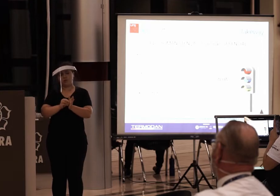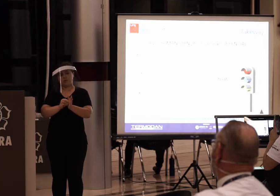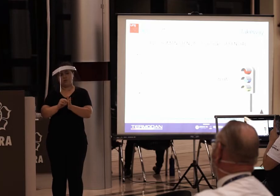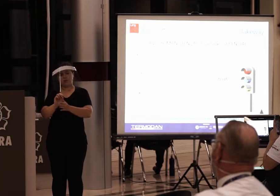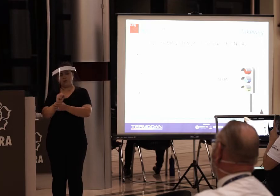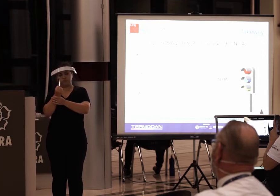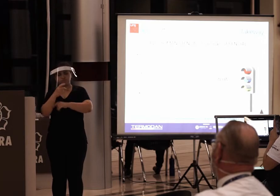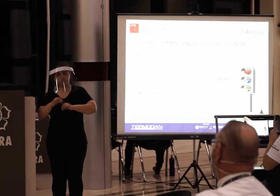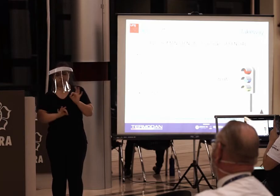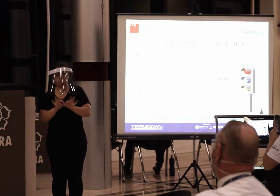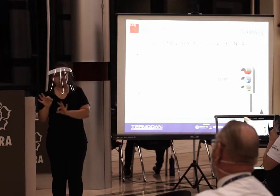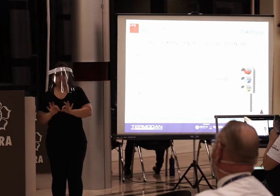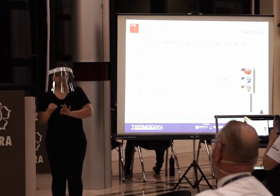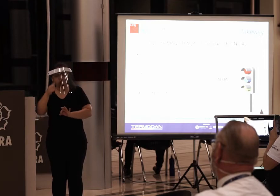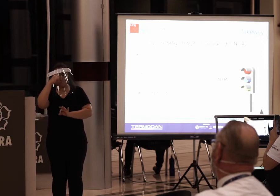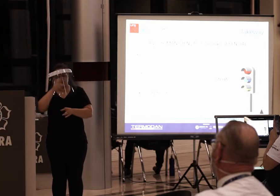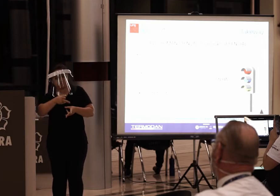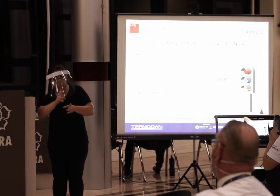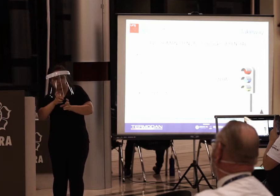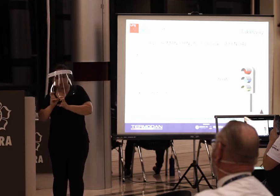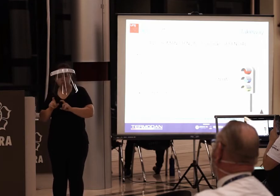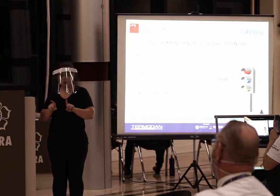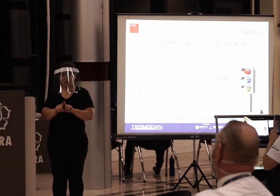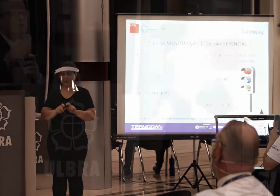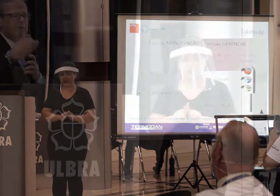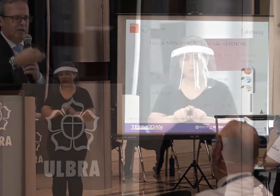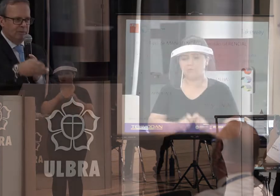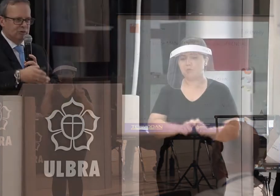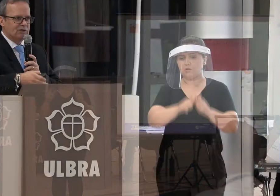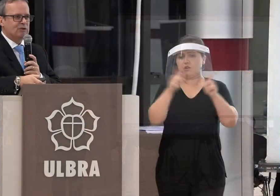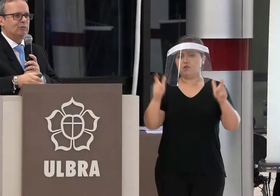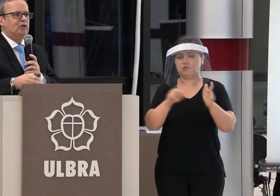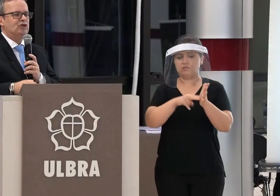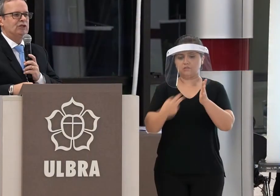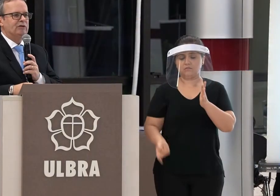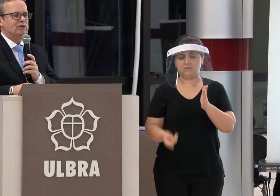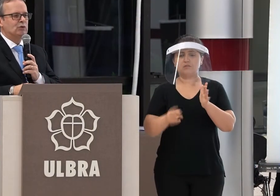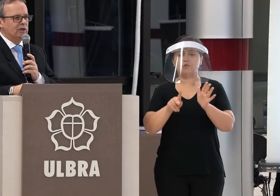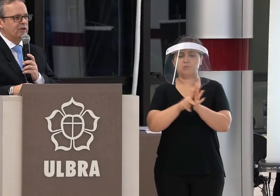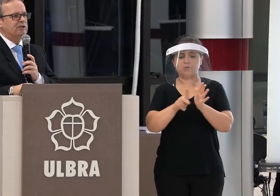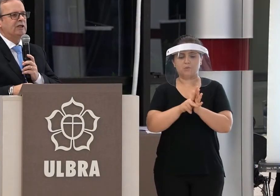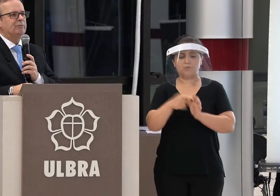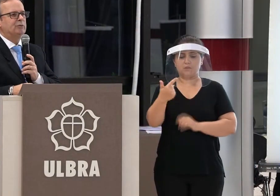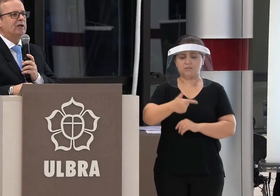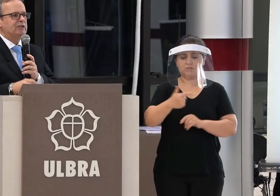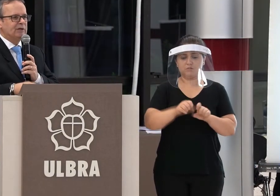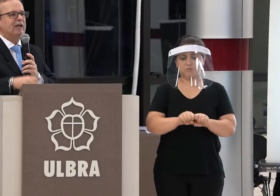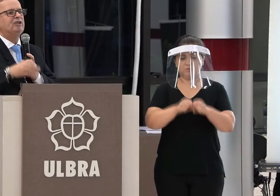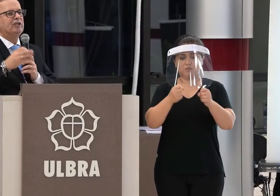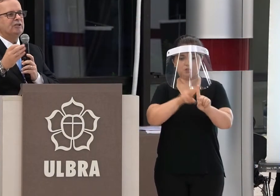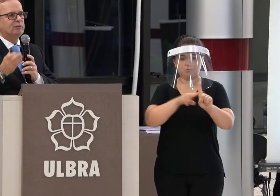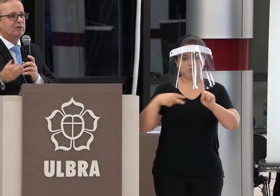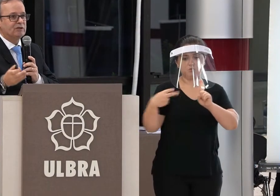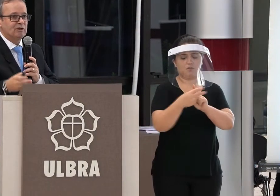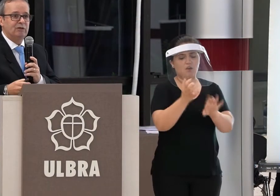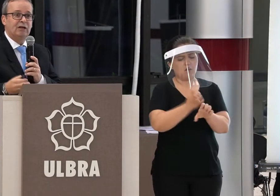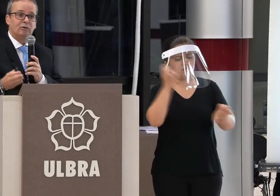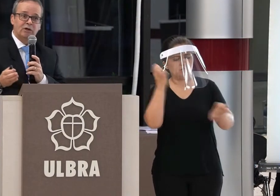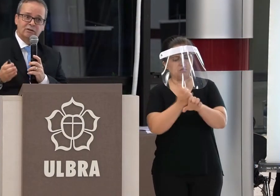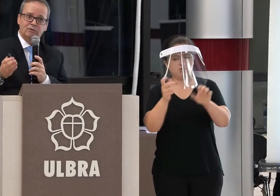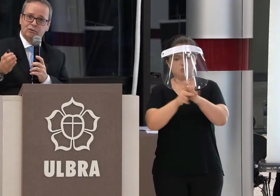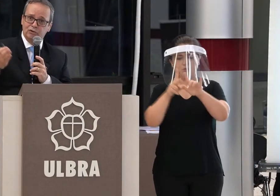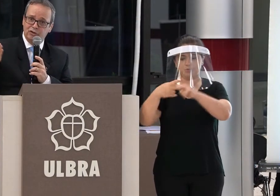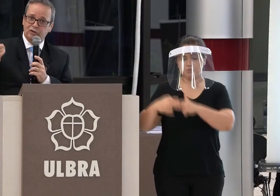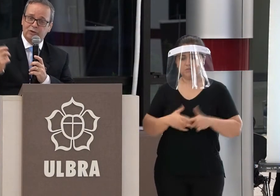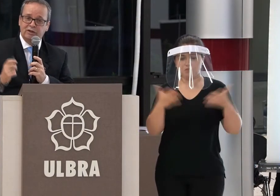manutenção detectiva. A primeira grande quebra de paradigma é a manutenção preditiva, a segunda grande quebra de paradigma é a engenharia de manutenção, e